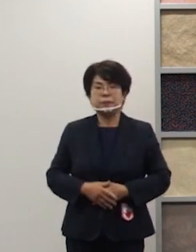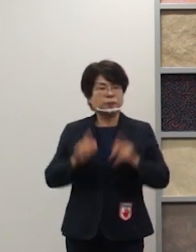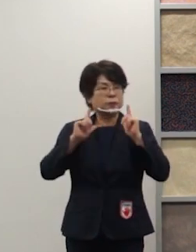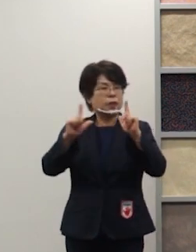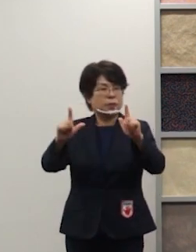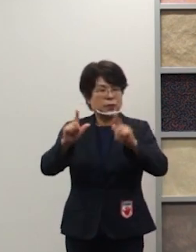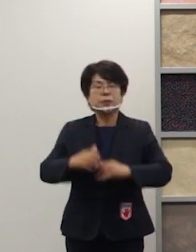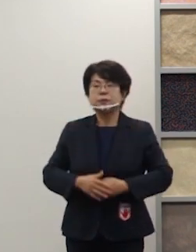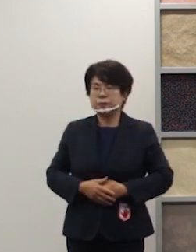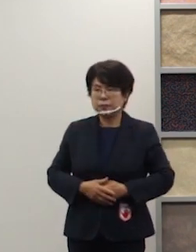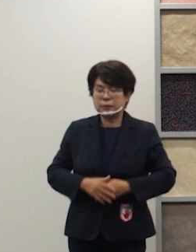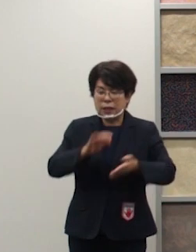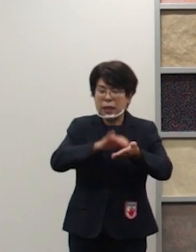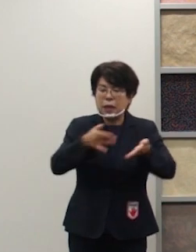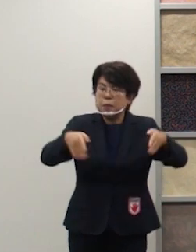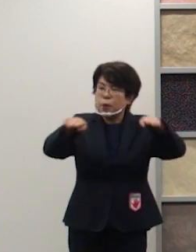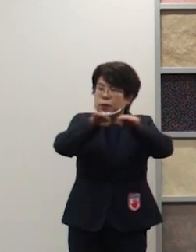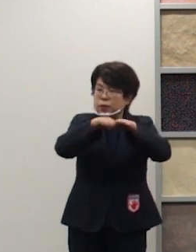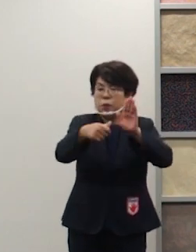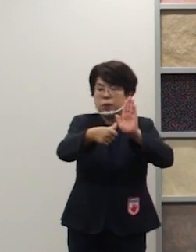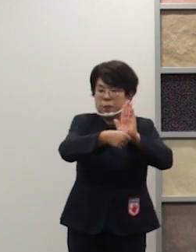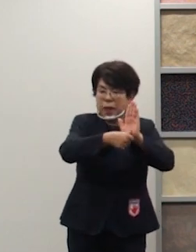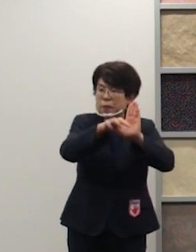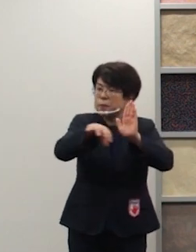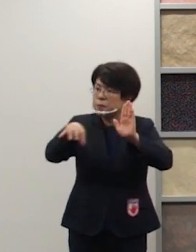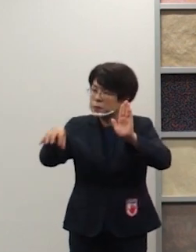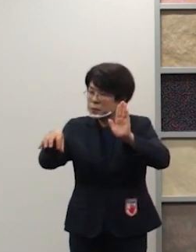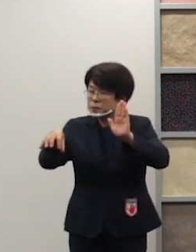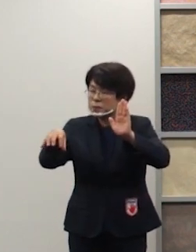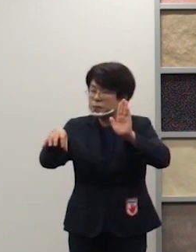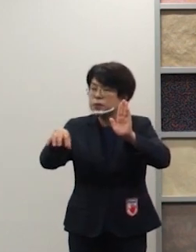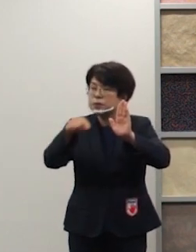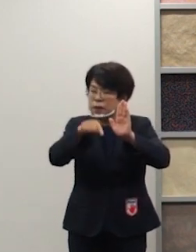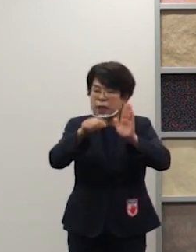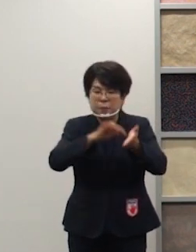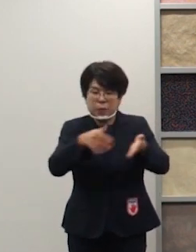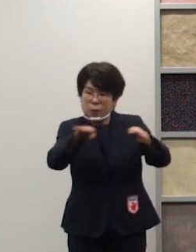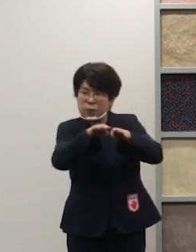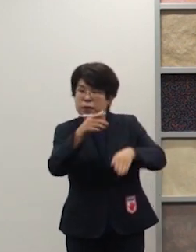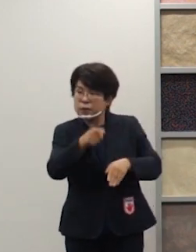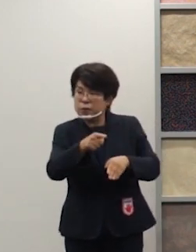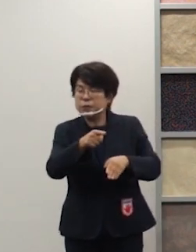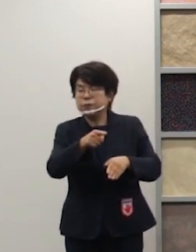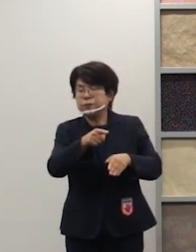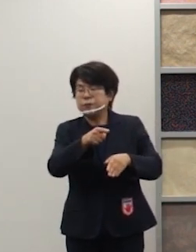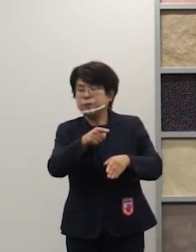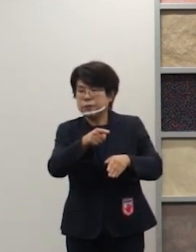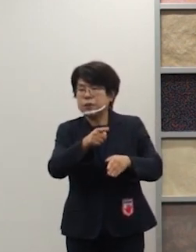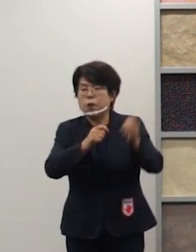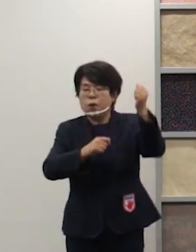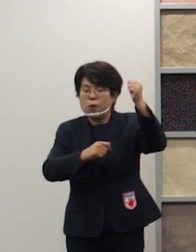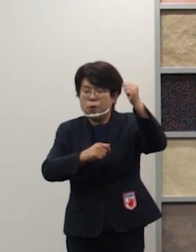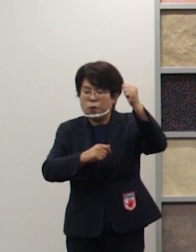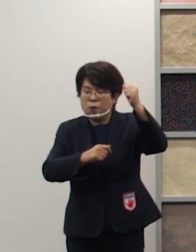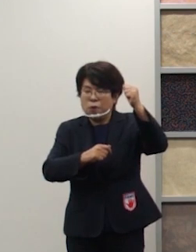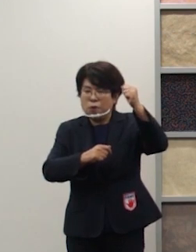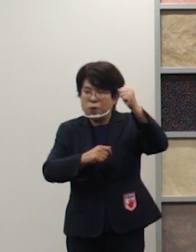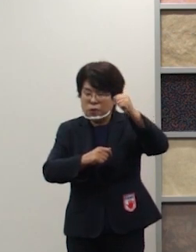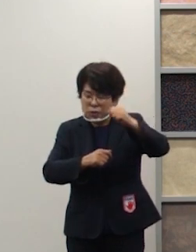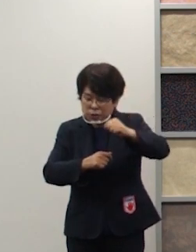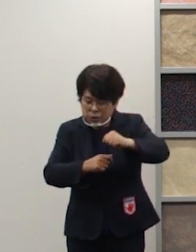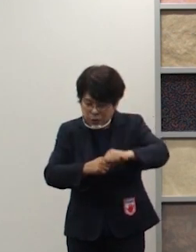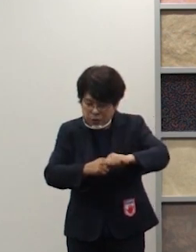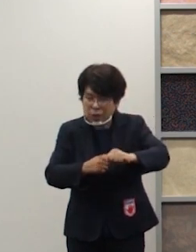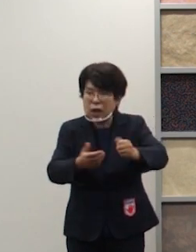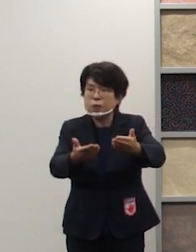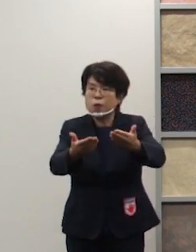名は今ですね、まあ、要はその相手方の病院さんの、了解をもらえば、 もらった